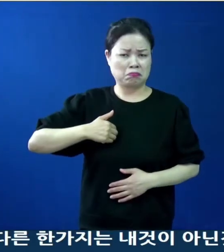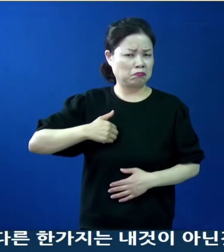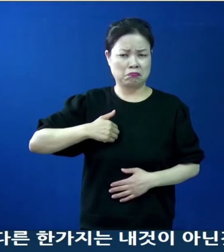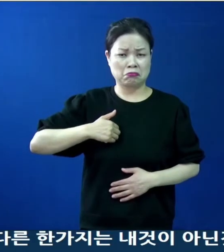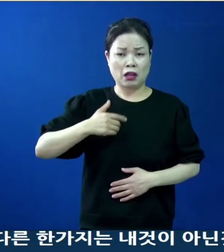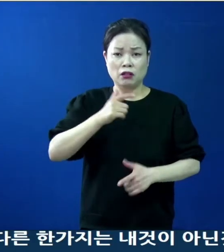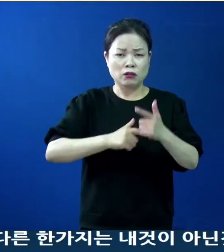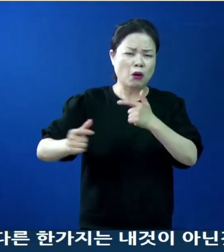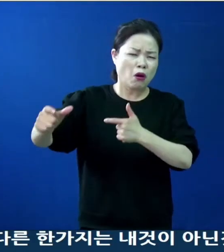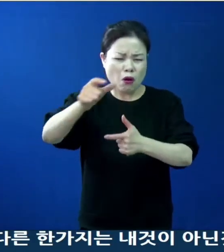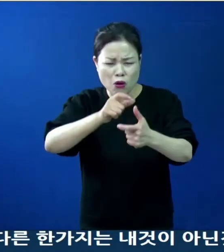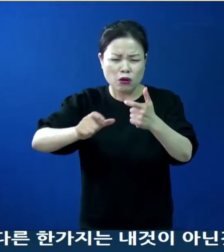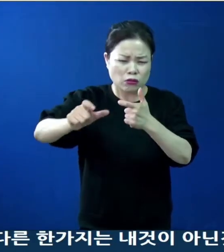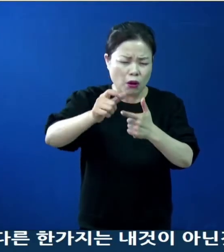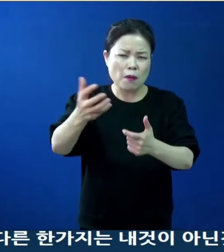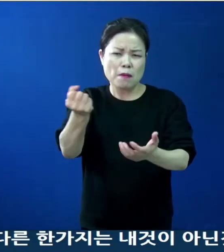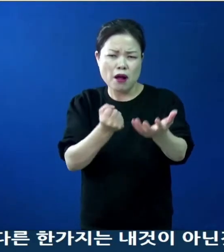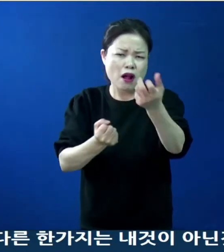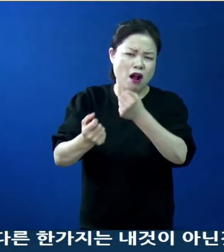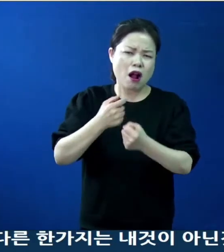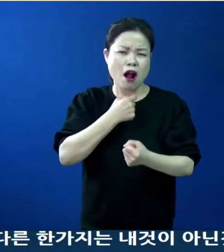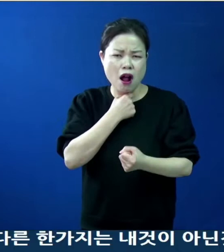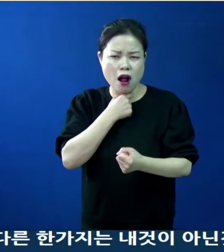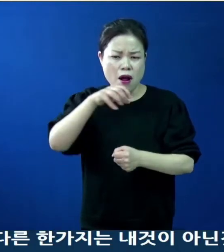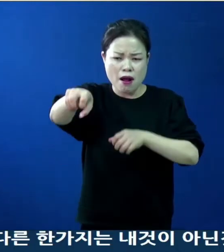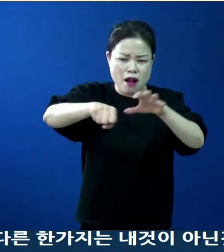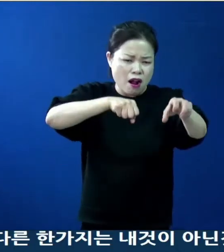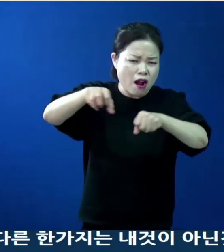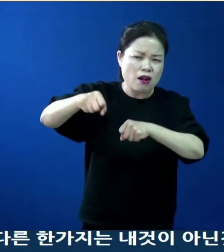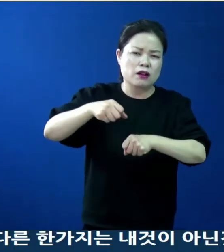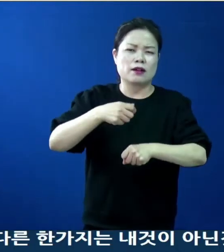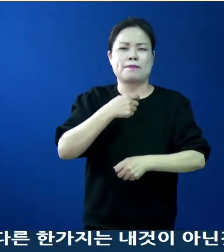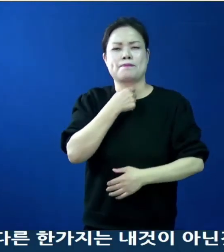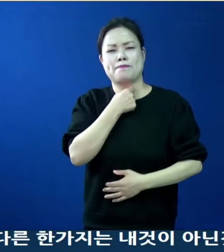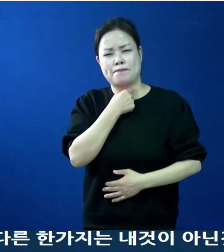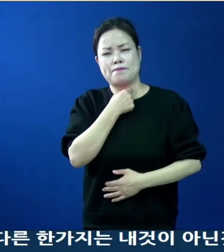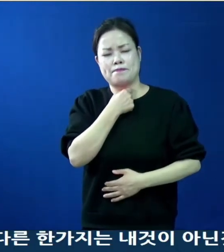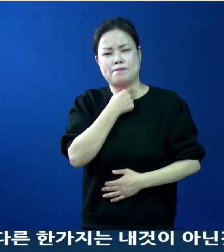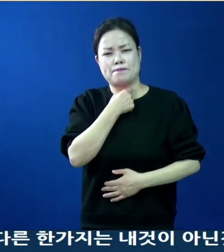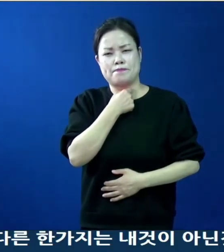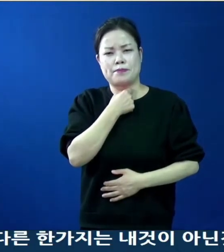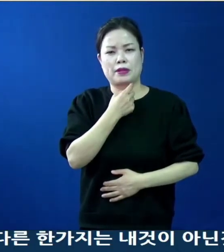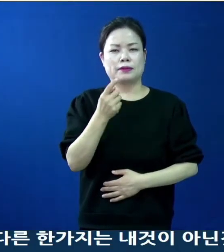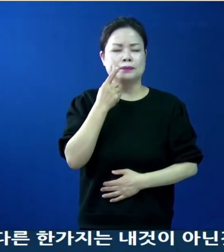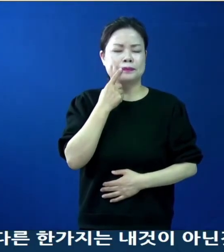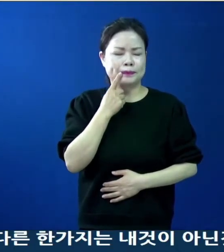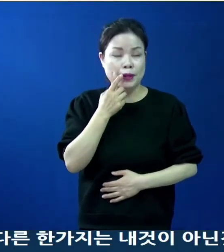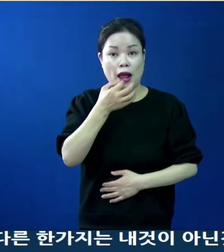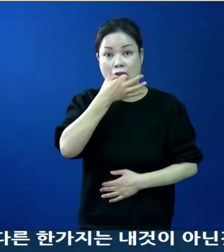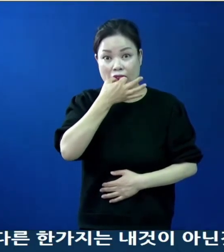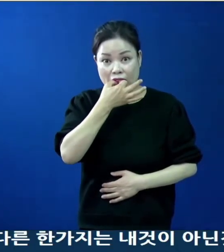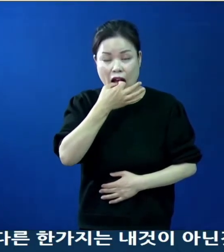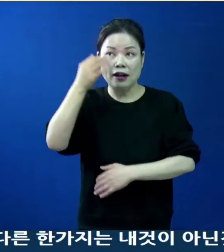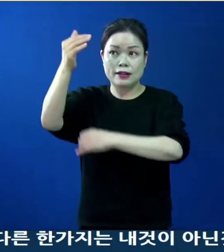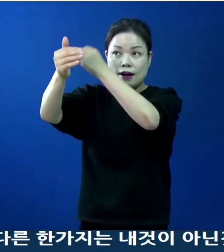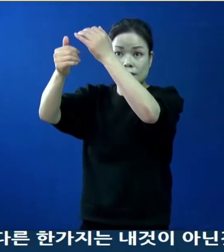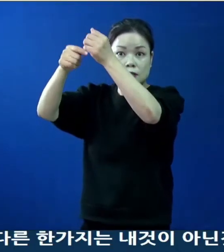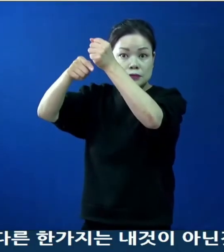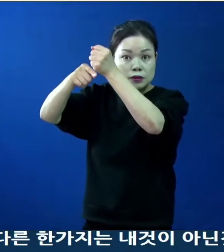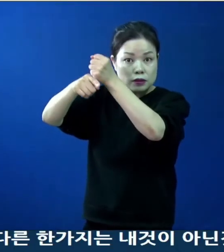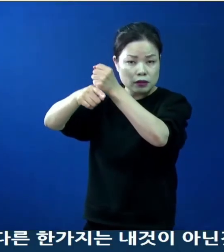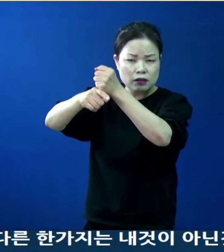더 소유하고 더 가지고 싶은 마음, 그 마음이 탐심입니다. 특별히 하나님의